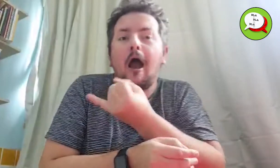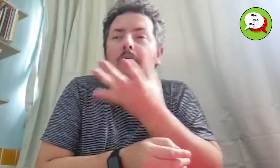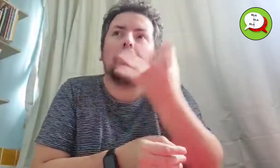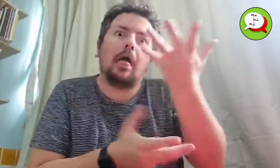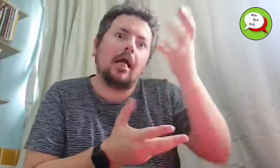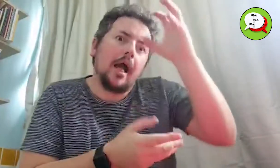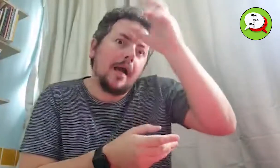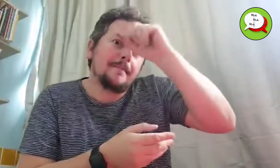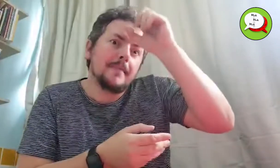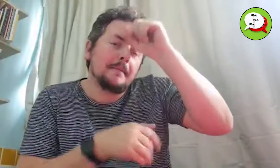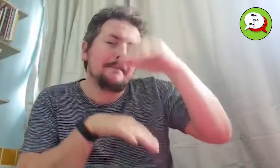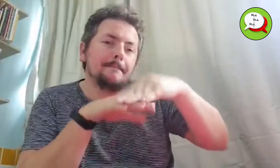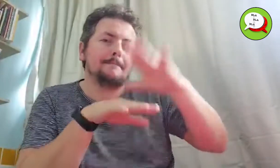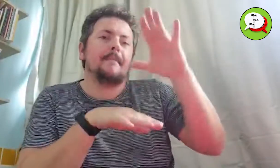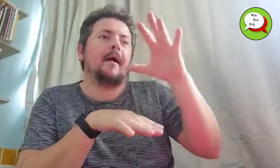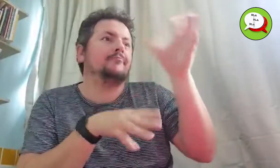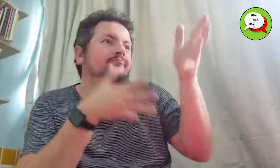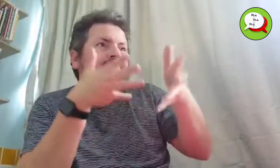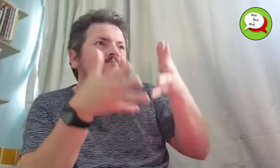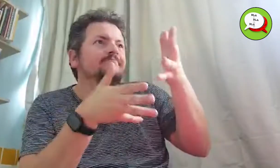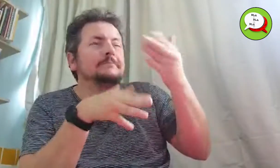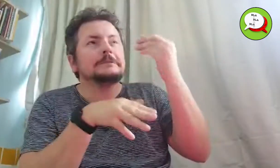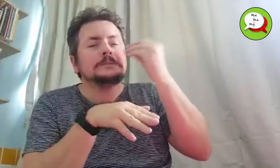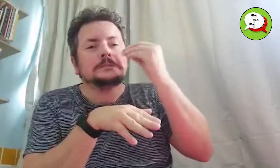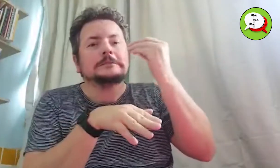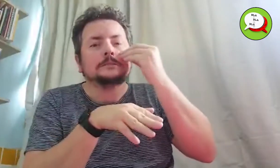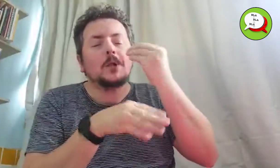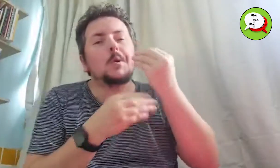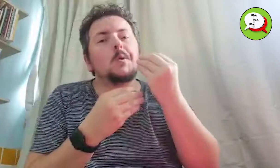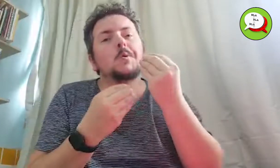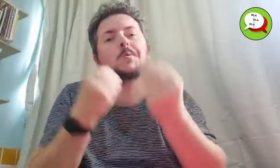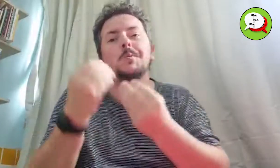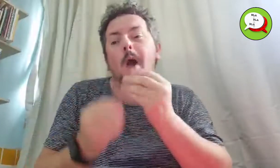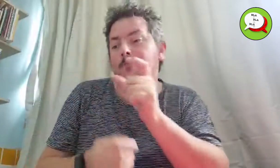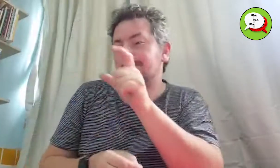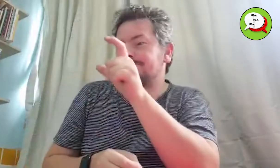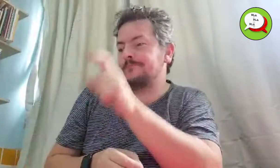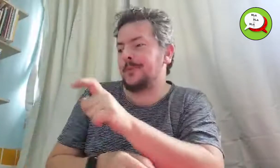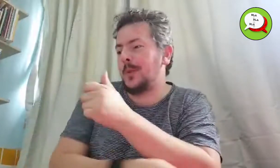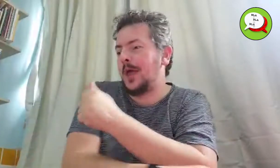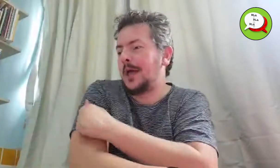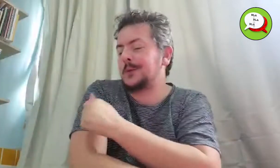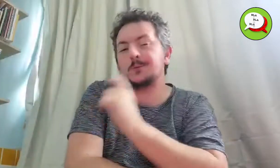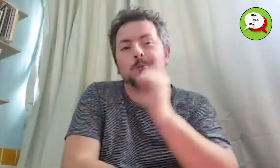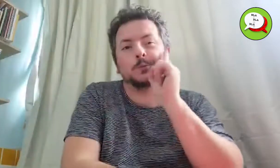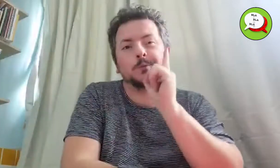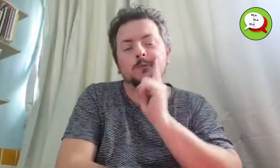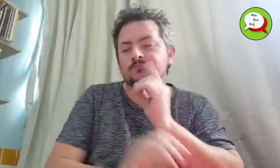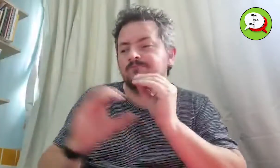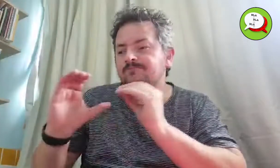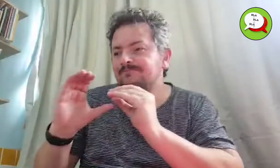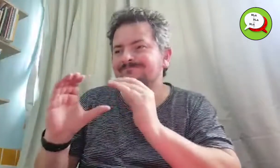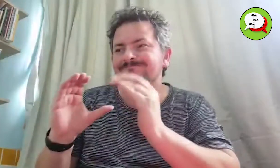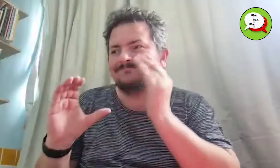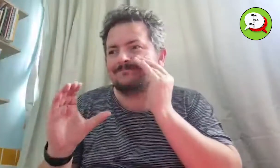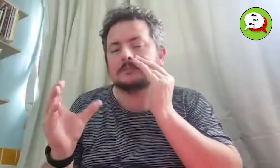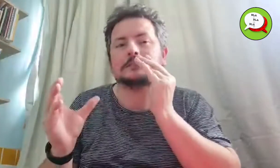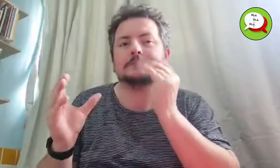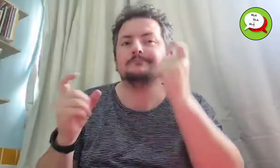estão aprendendo mais da língua de sinais. Então, no caso da comunicação com o aluno surdo, esses professores